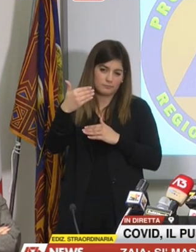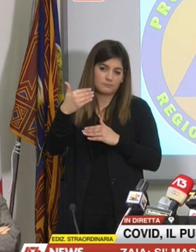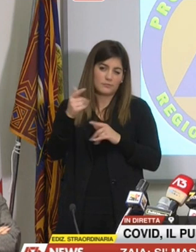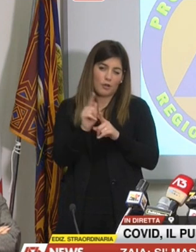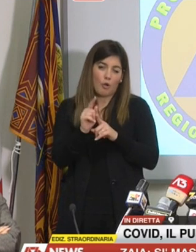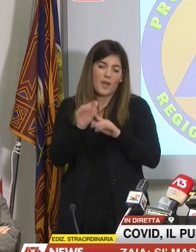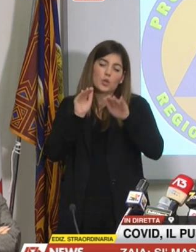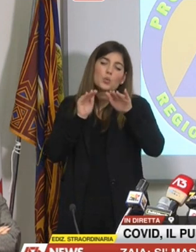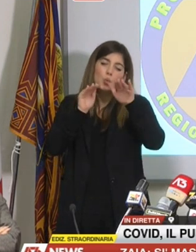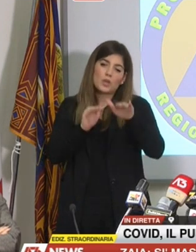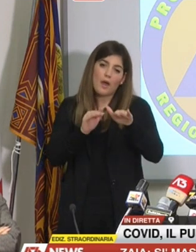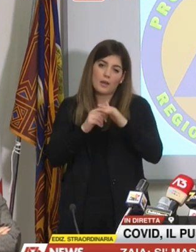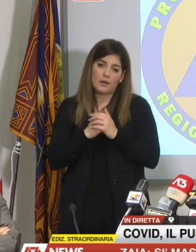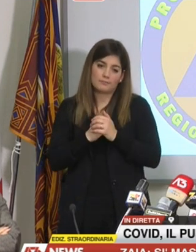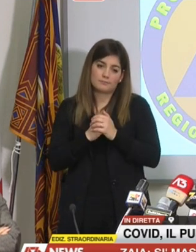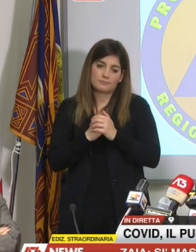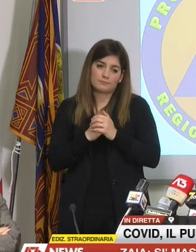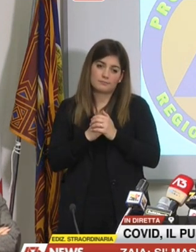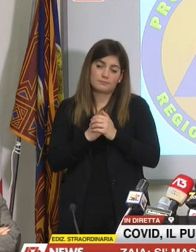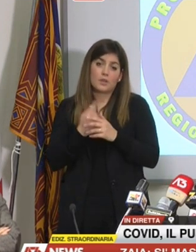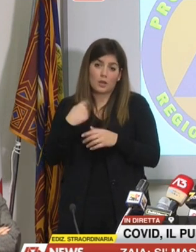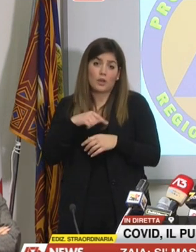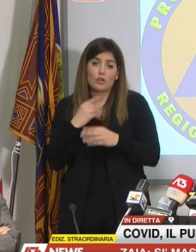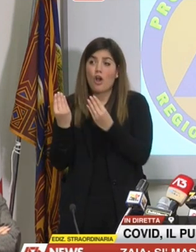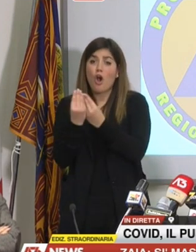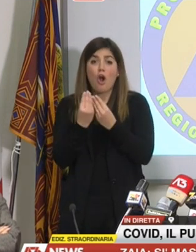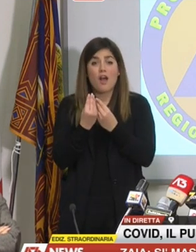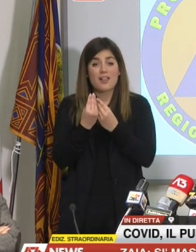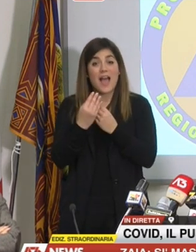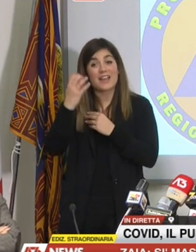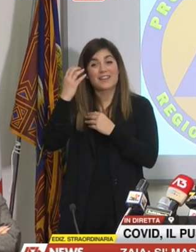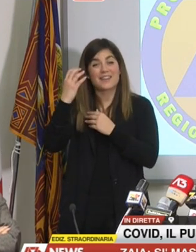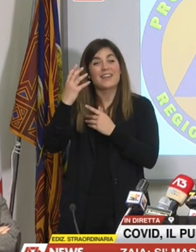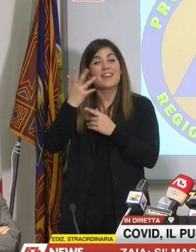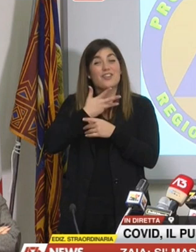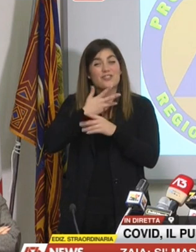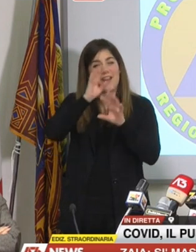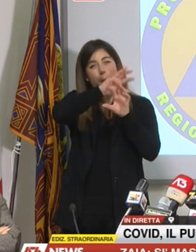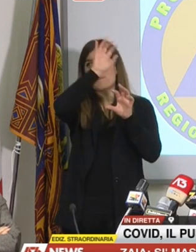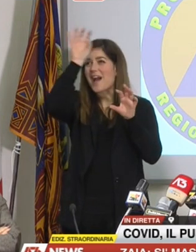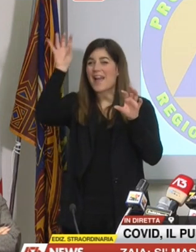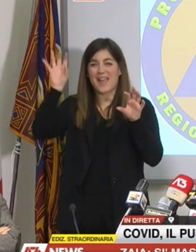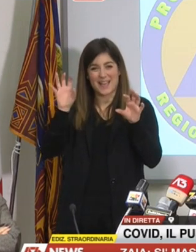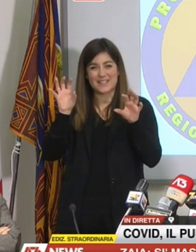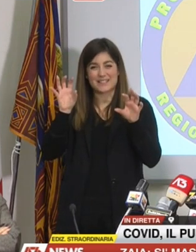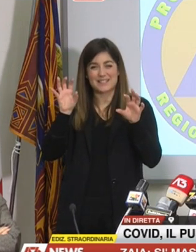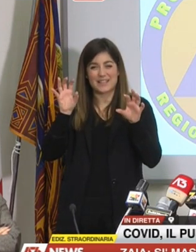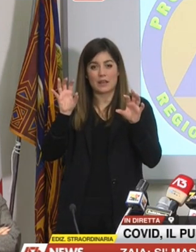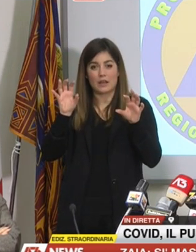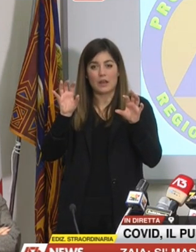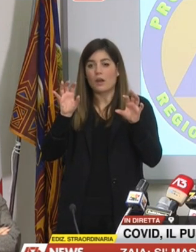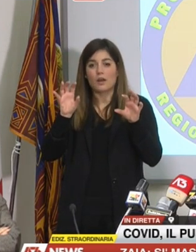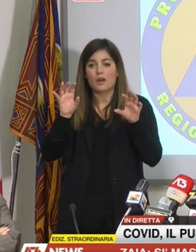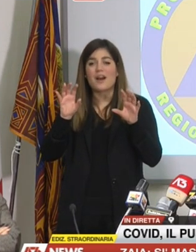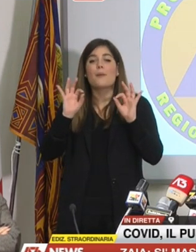sentito dire anche ai colleghi governatori che chiudevano le frontiere perché noi portavamo non di altre nazioni, di altre regioni, perché